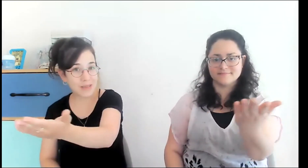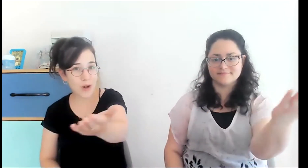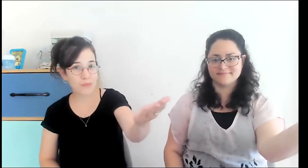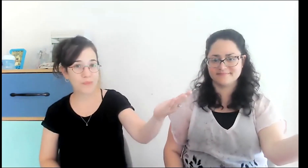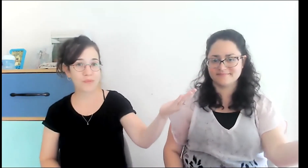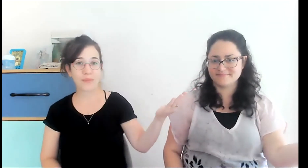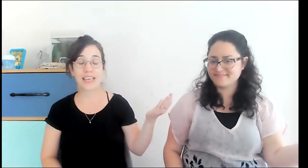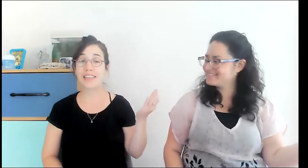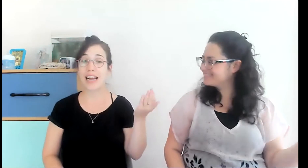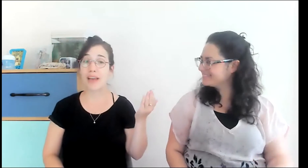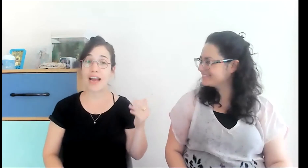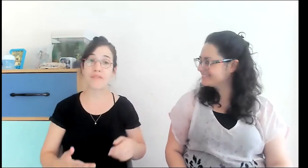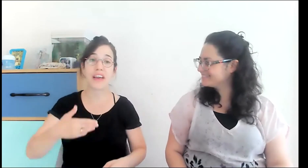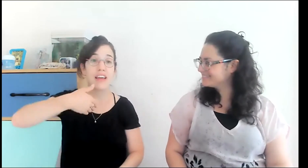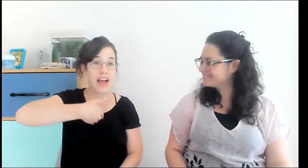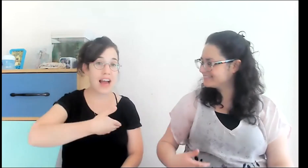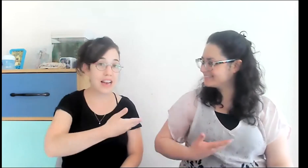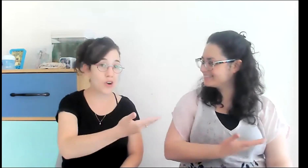שמאל. בסדר? זה גם נראה יפה. על כל